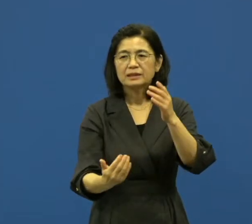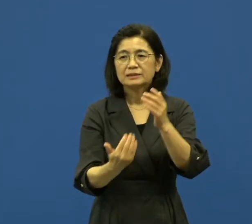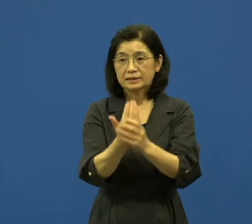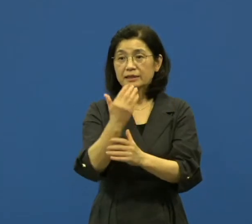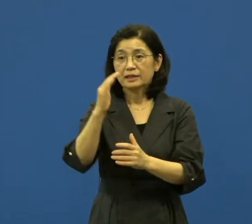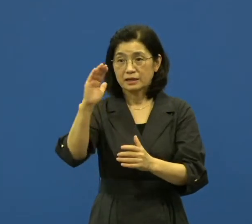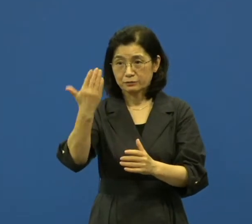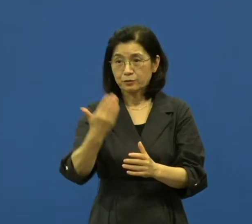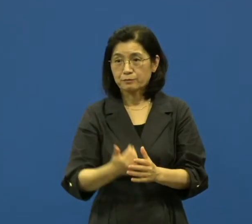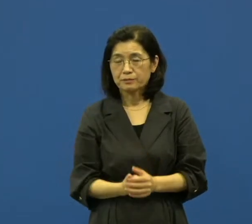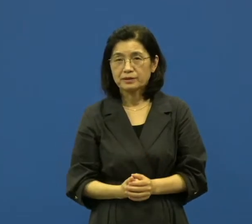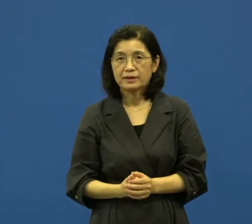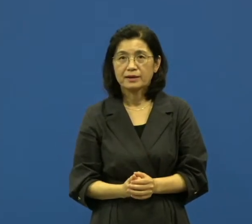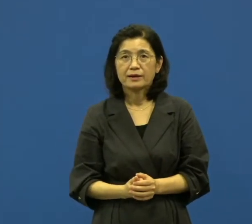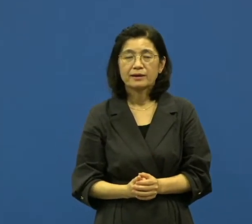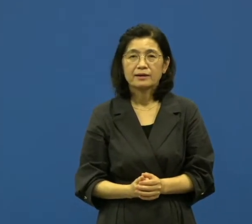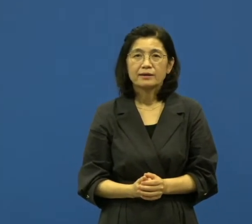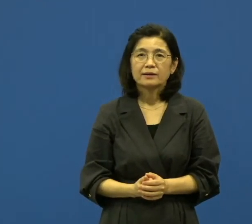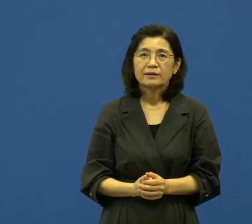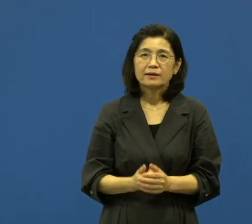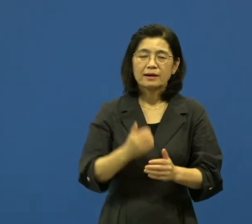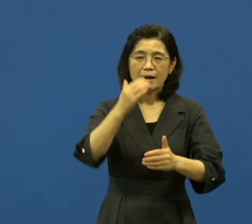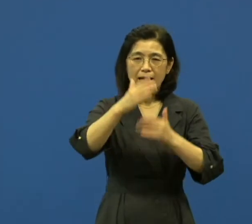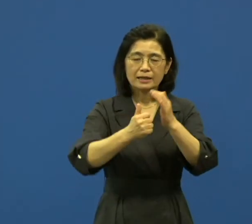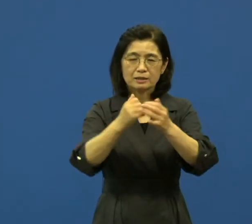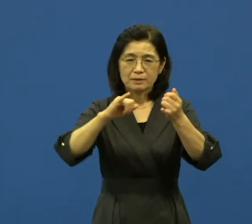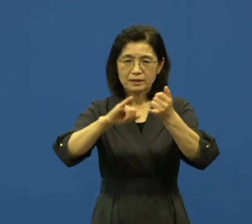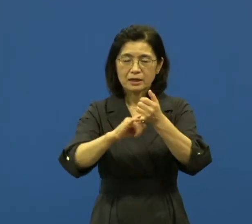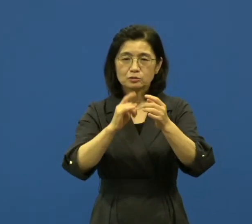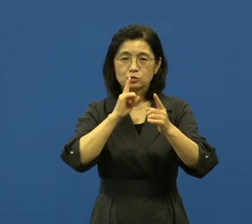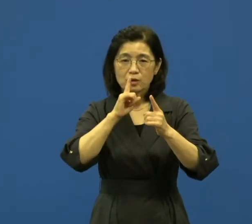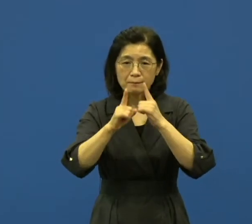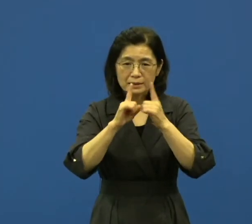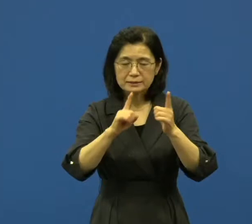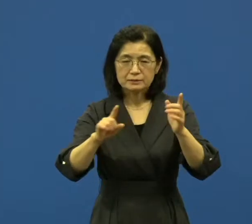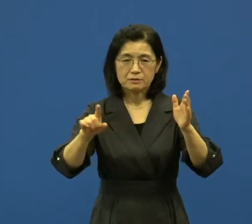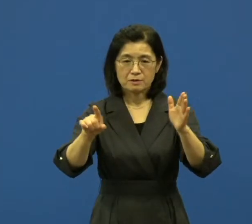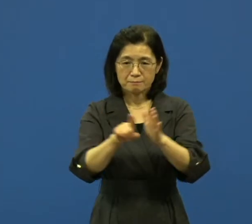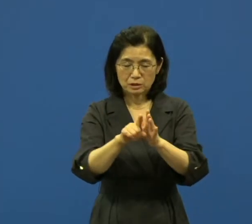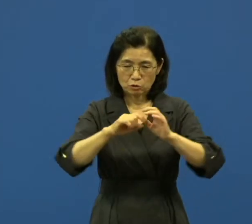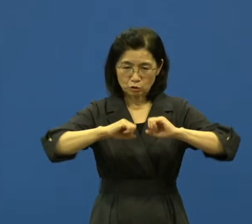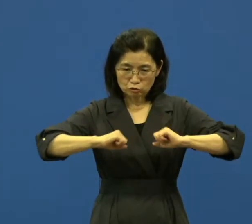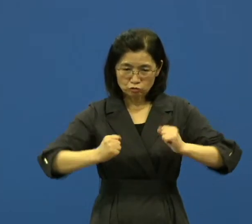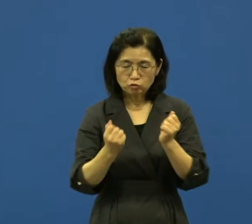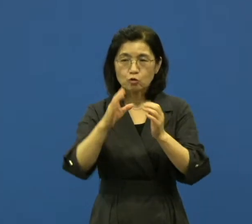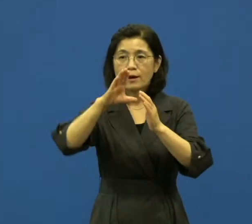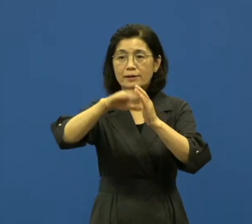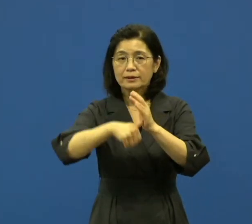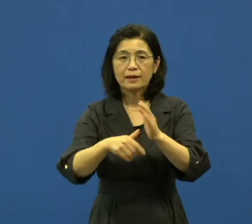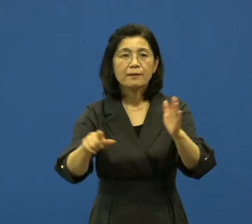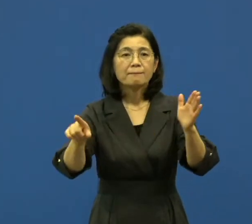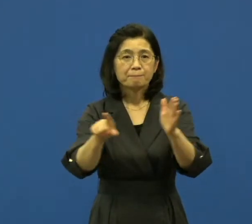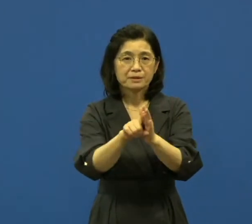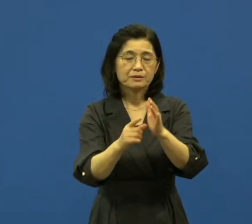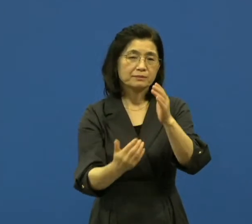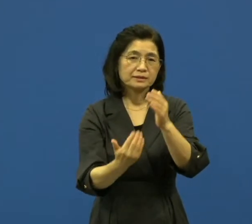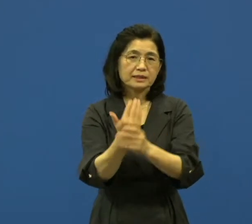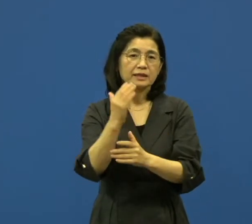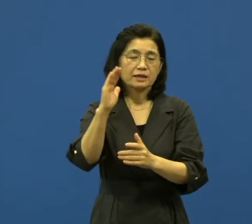본토 지적 아버지를 떠났던 이 믿음의 용기, 그 아찔한